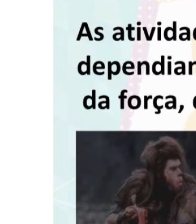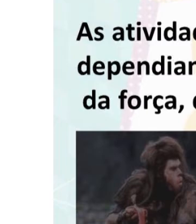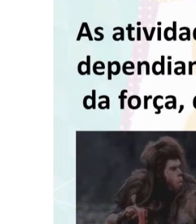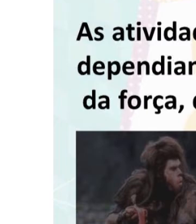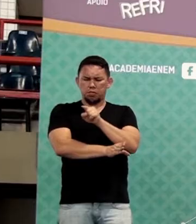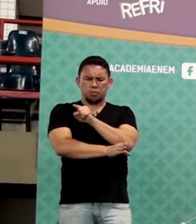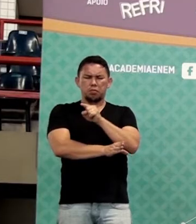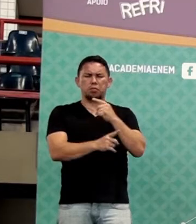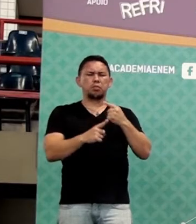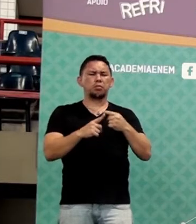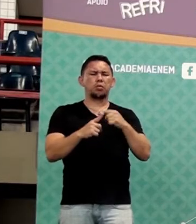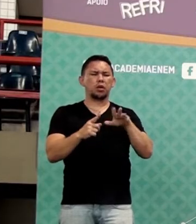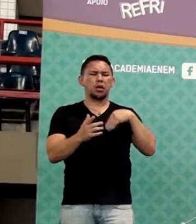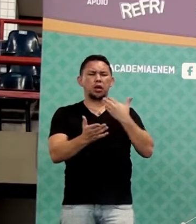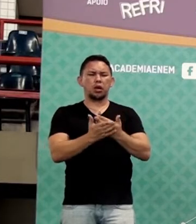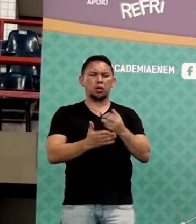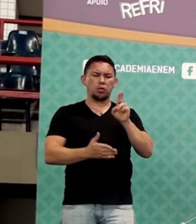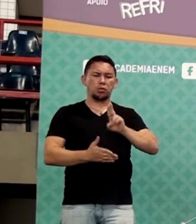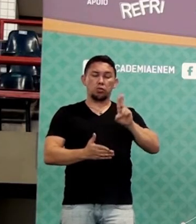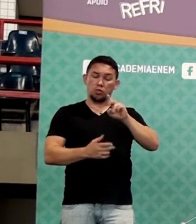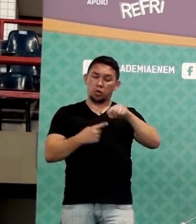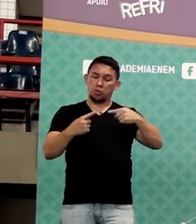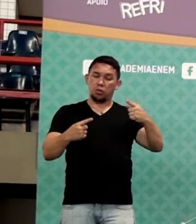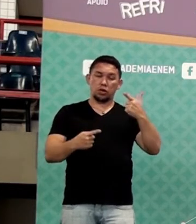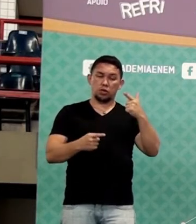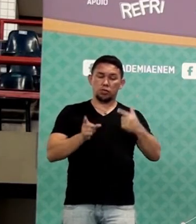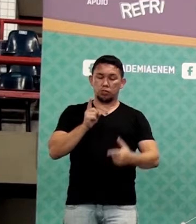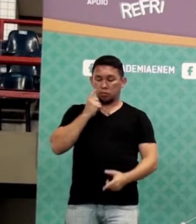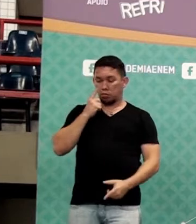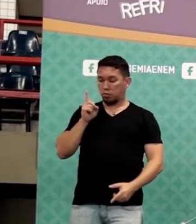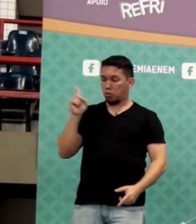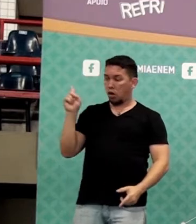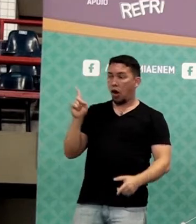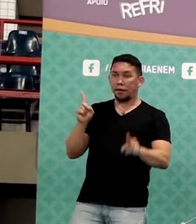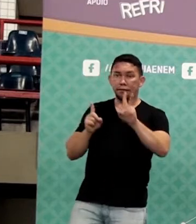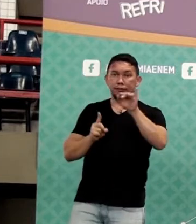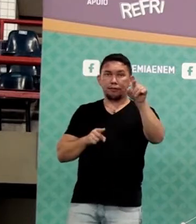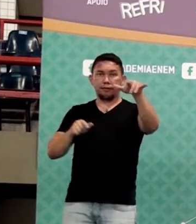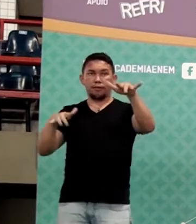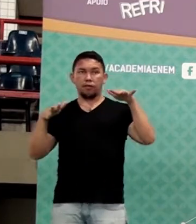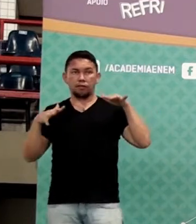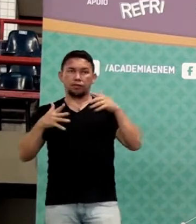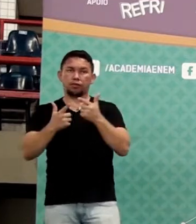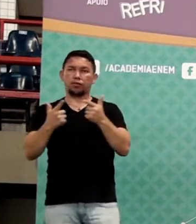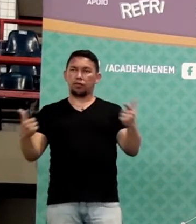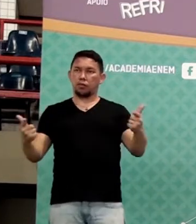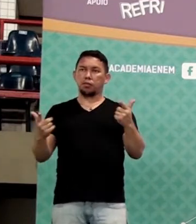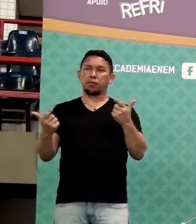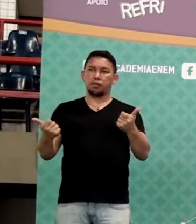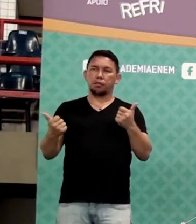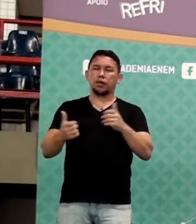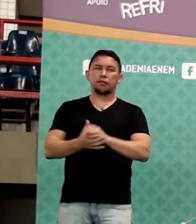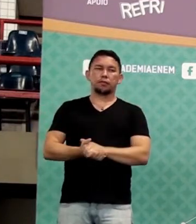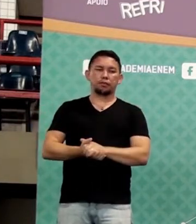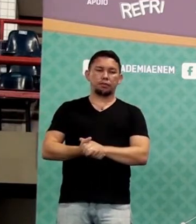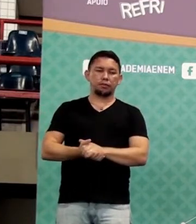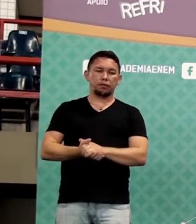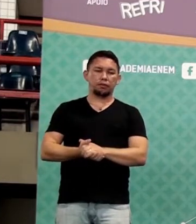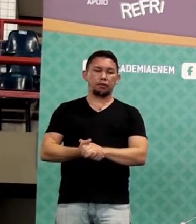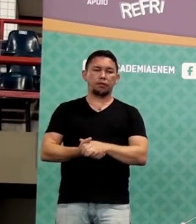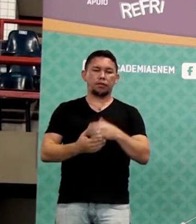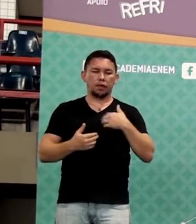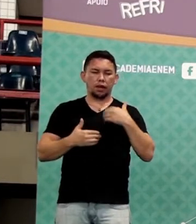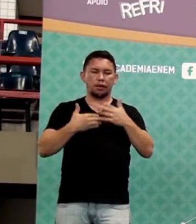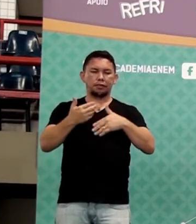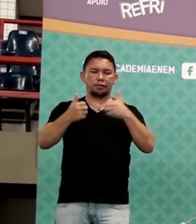um bocado de coisa que a gente vai ver aqui que não tem na apostila. Porque vocês que estão aqui são privilegiados, tá certo? São coisas que eu